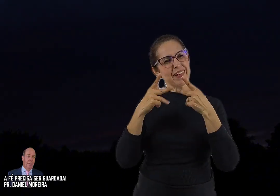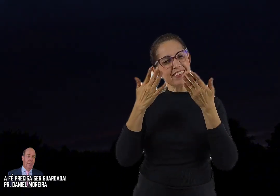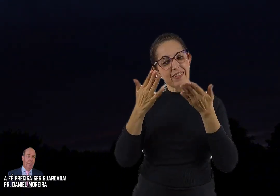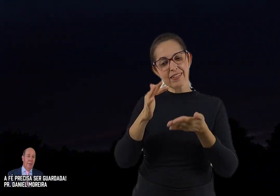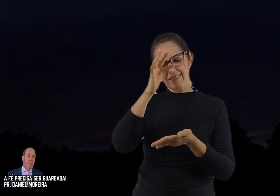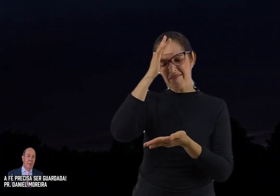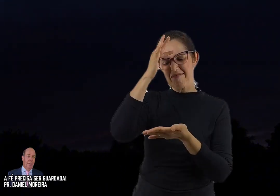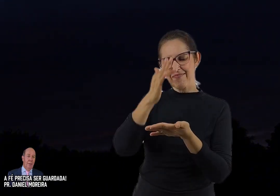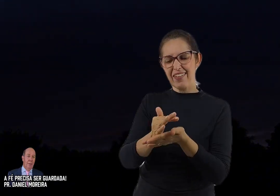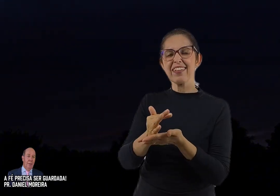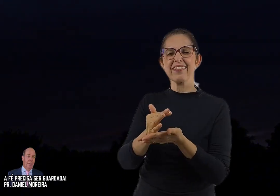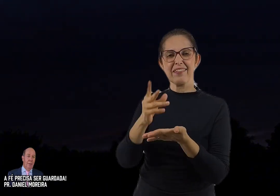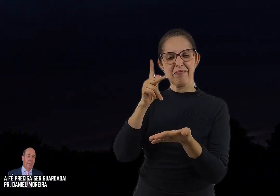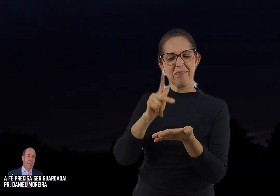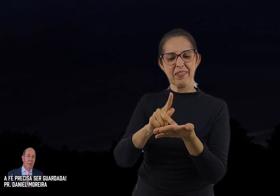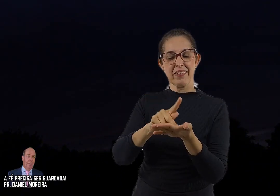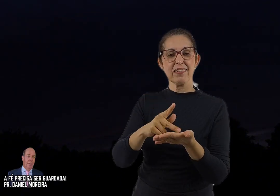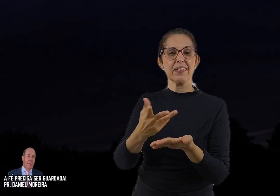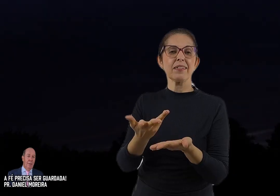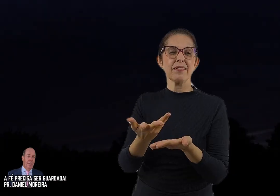fé verdadeira.